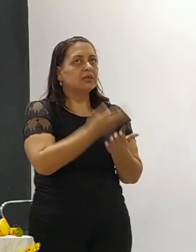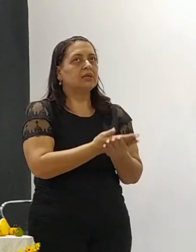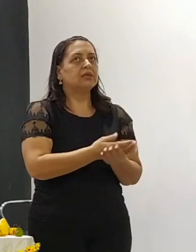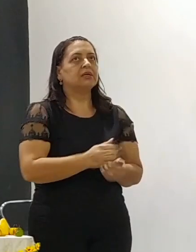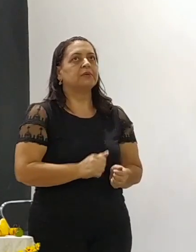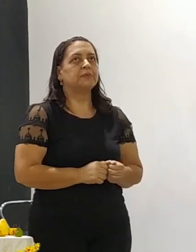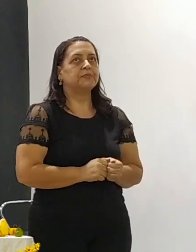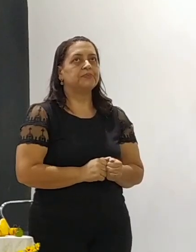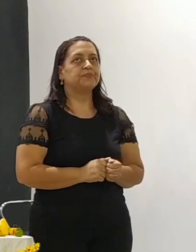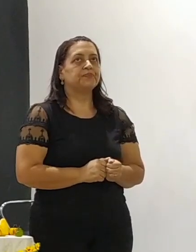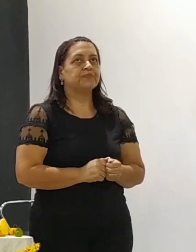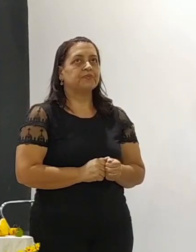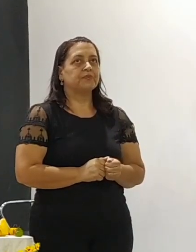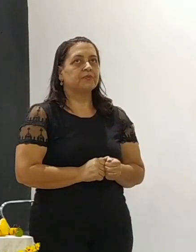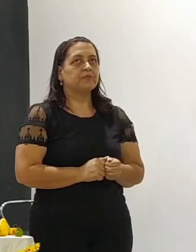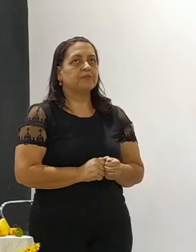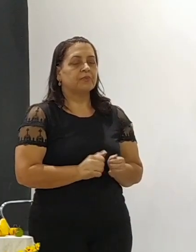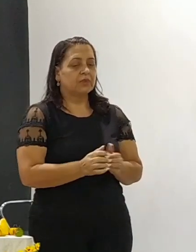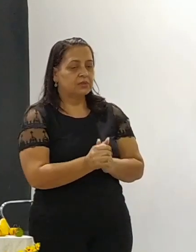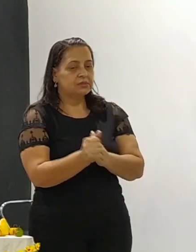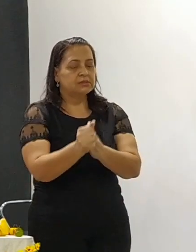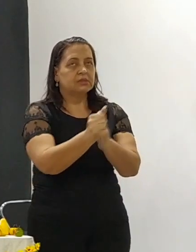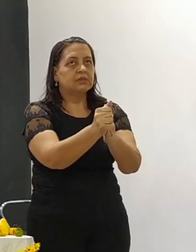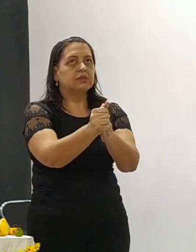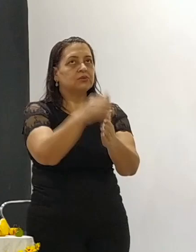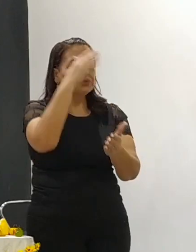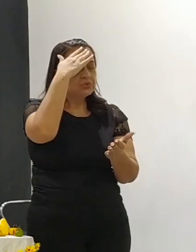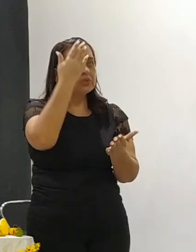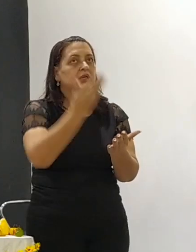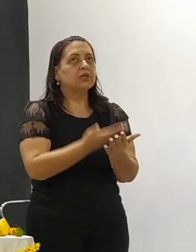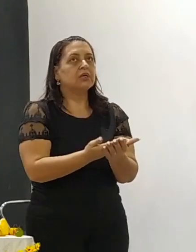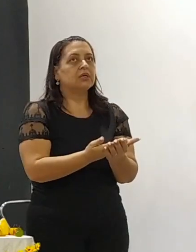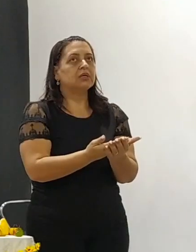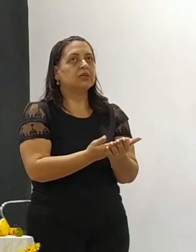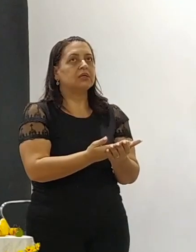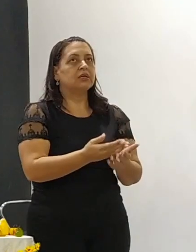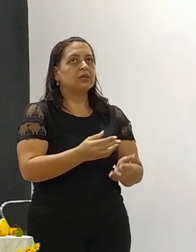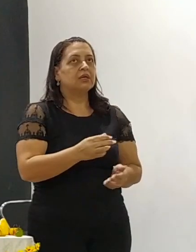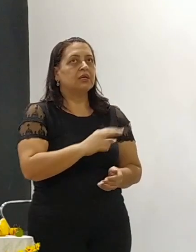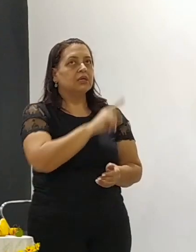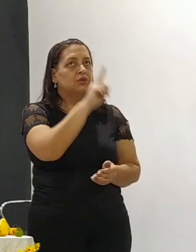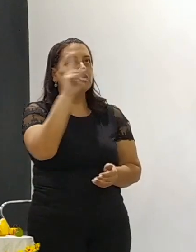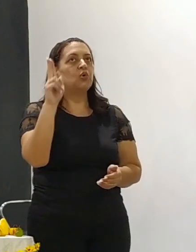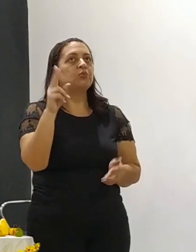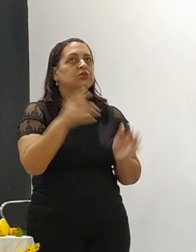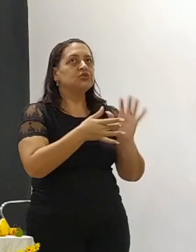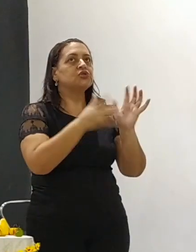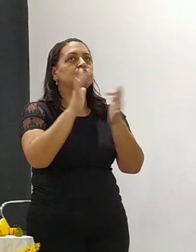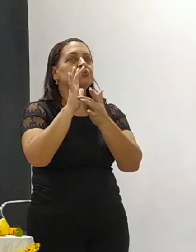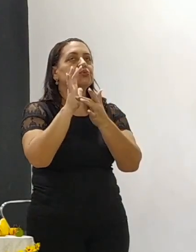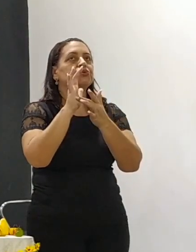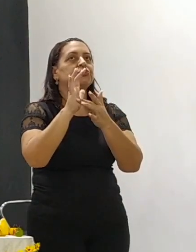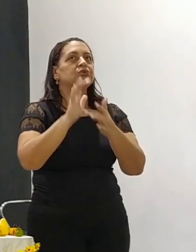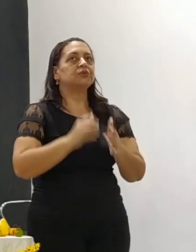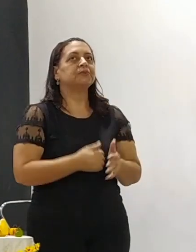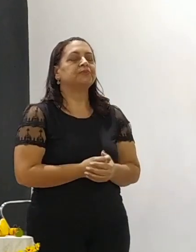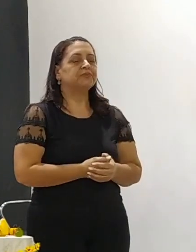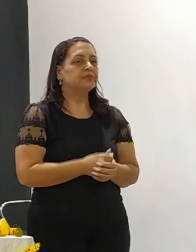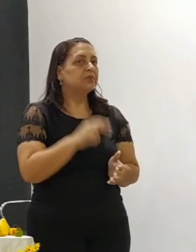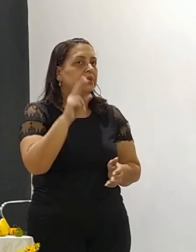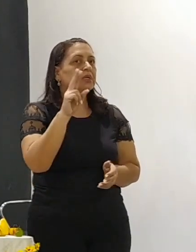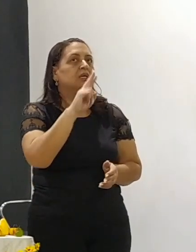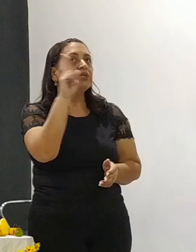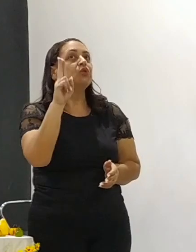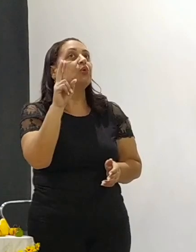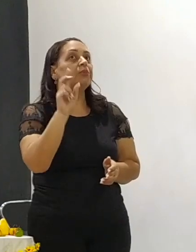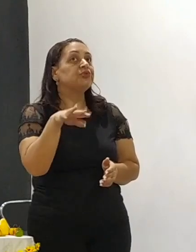E esses sinais seguirão os que crerem. Em meu nome. Em nome de quem? Por isso, quando a gente ora